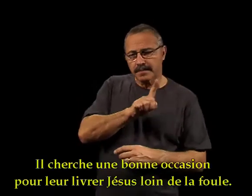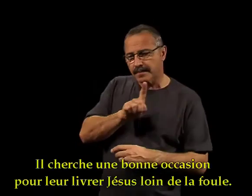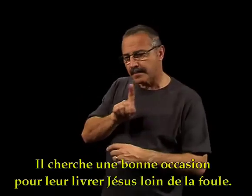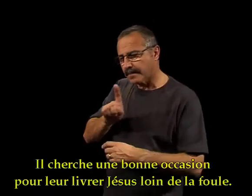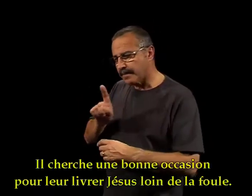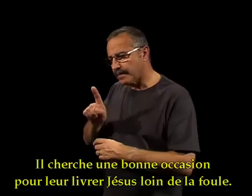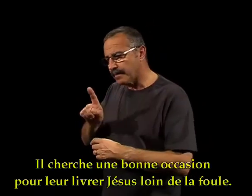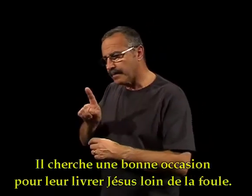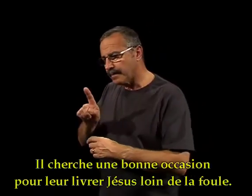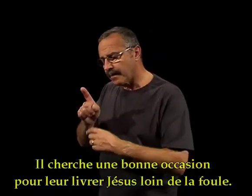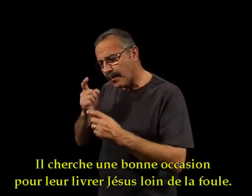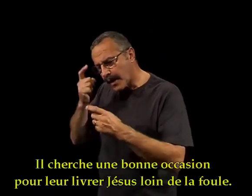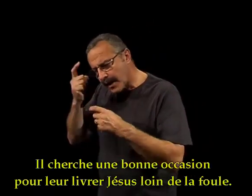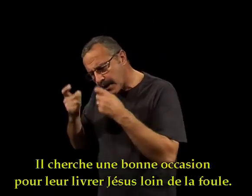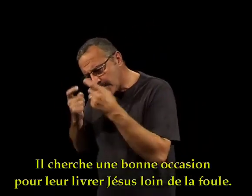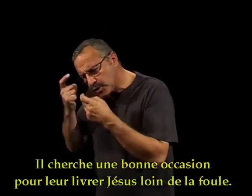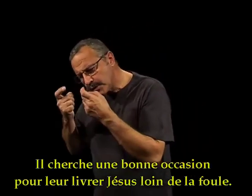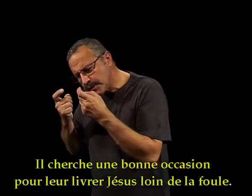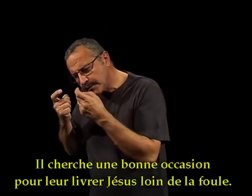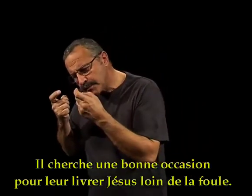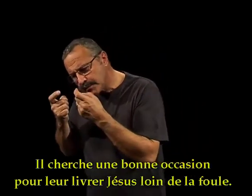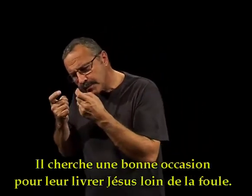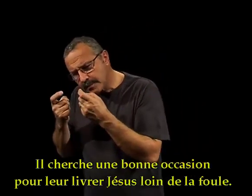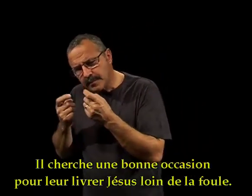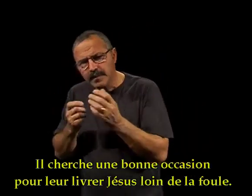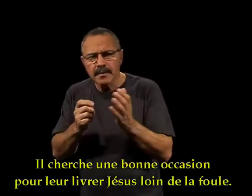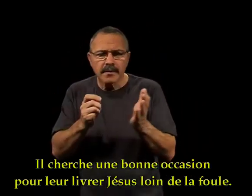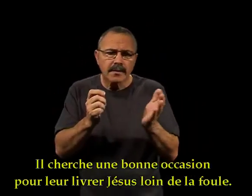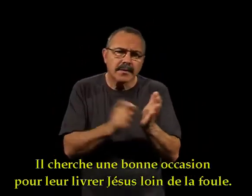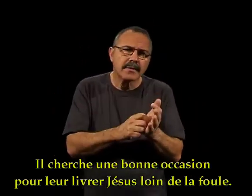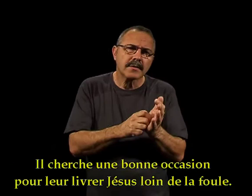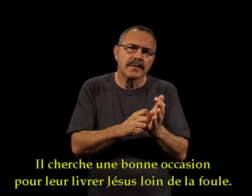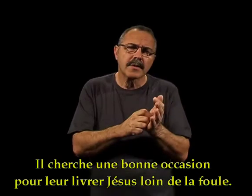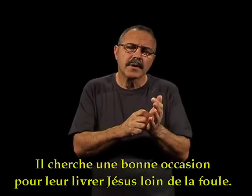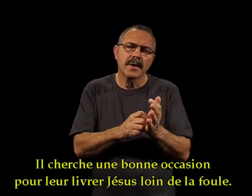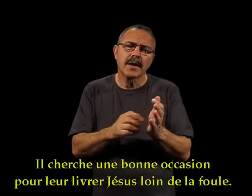Celui-ci est d'accord. Ils cherchent une bonne occasion pour leur livrer Jésus loin de la foule.